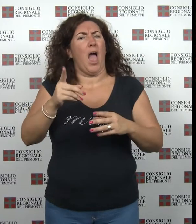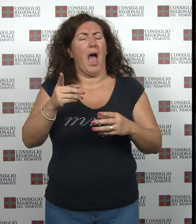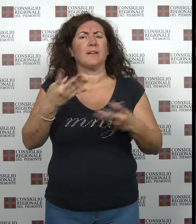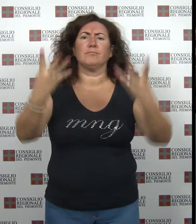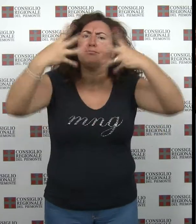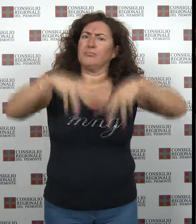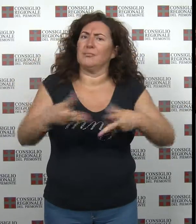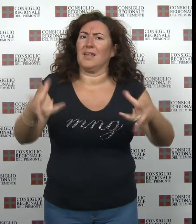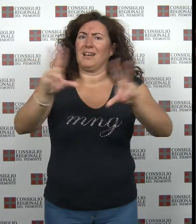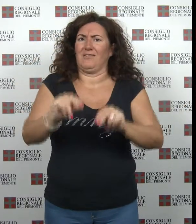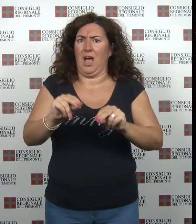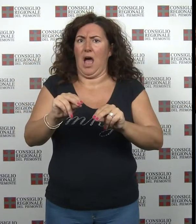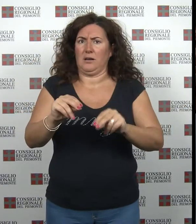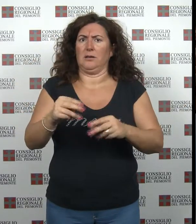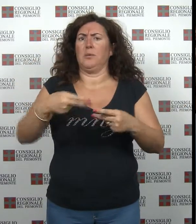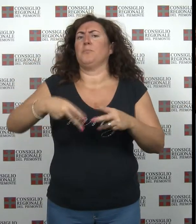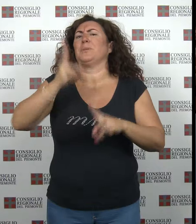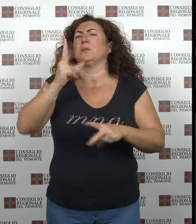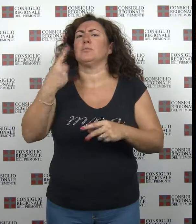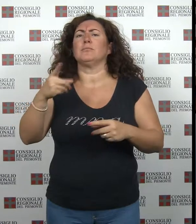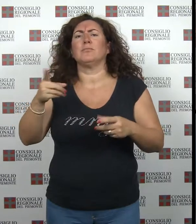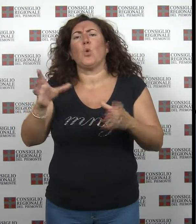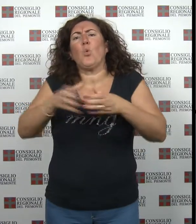lo più presentati dai gruppi di opposizione.